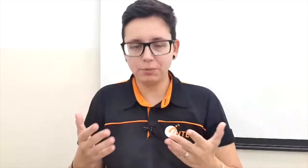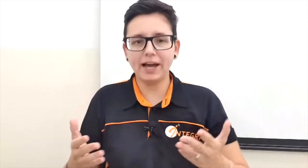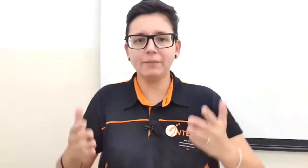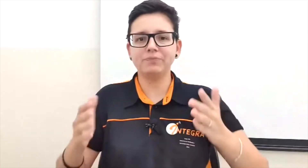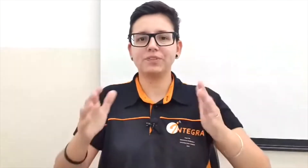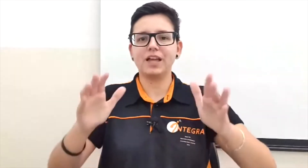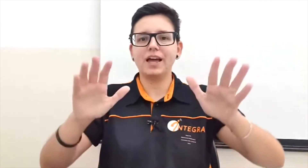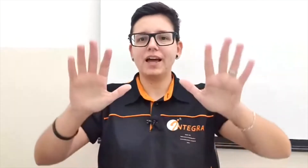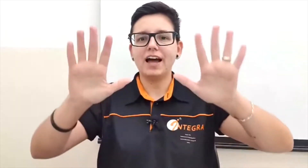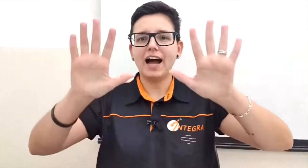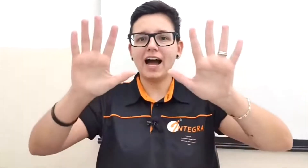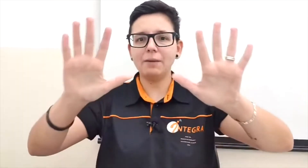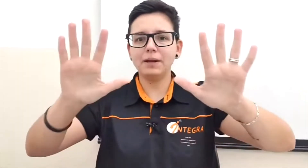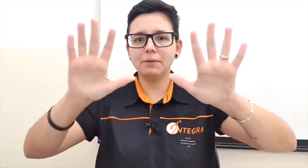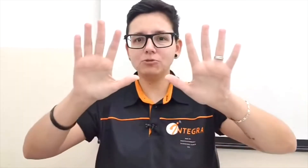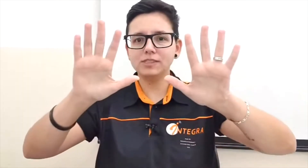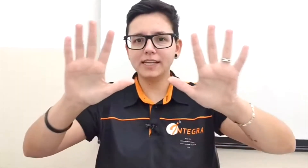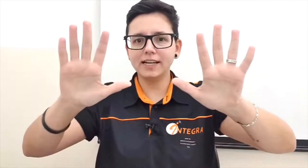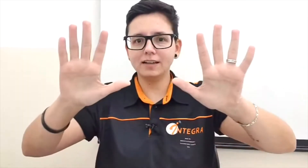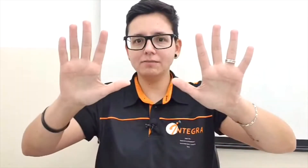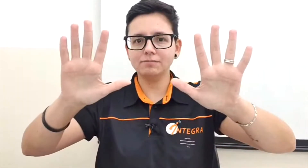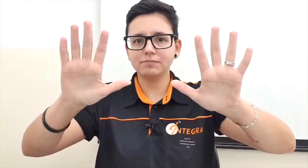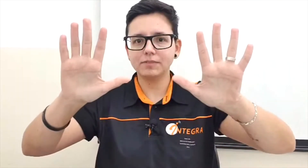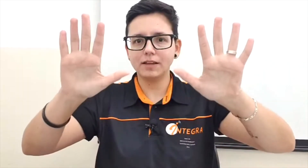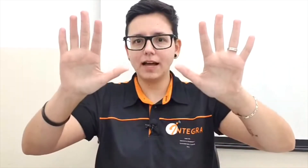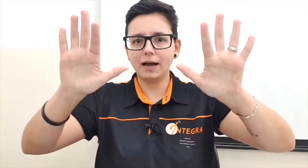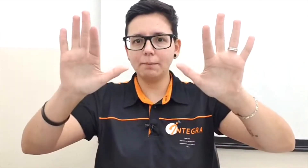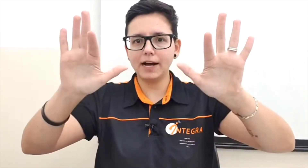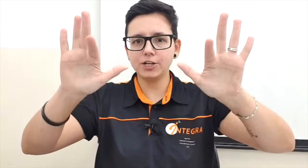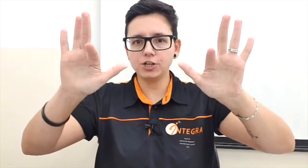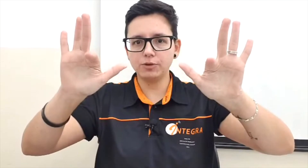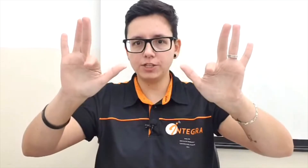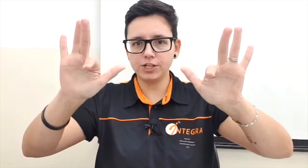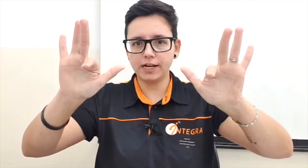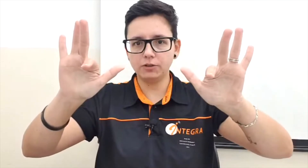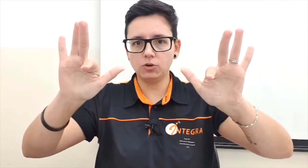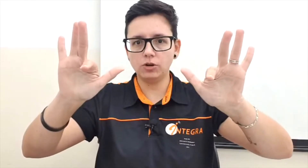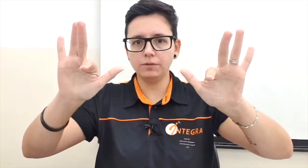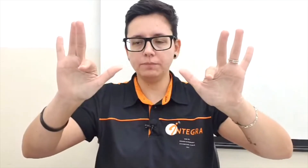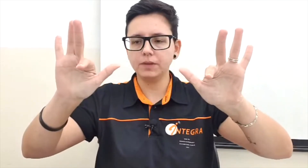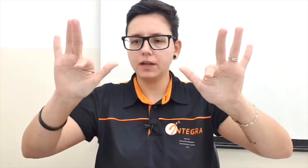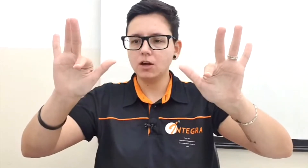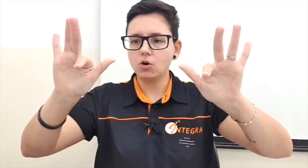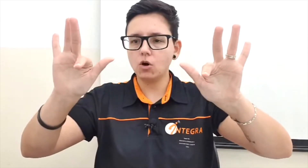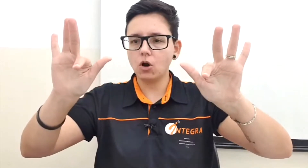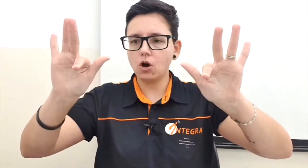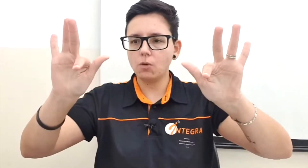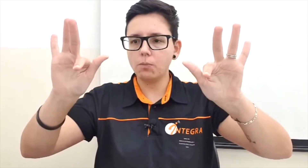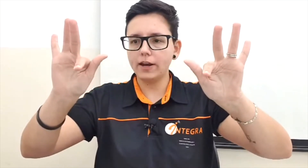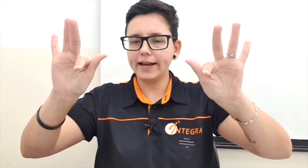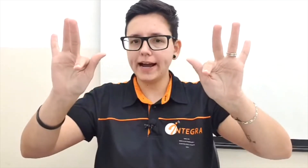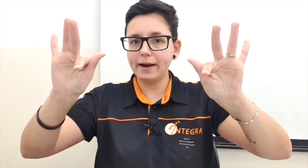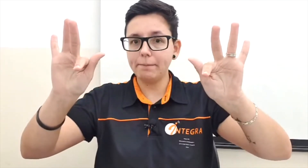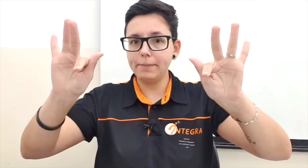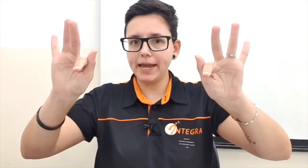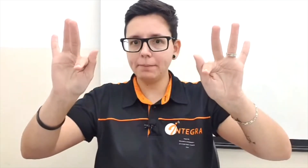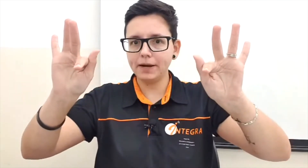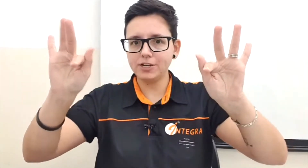lá? Abre a mãozinha, abaixa o indicador, coloca o polegar bem